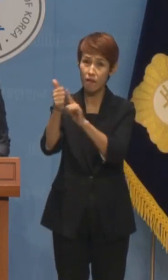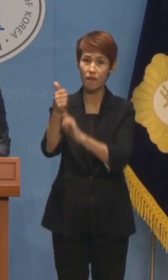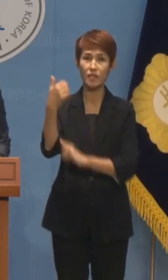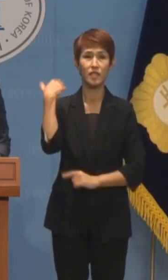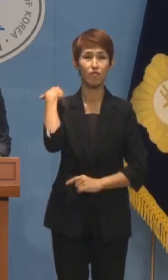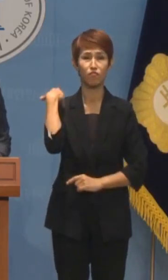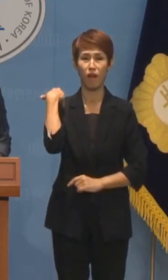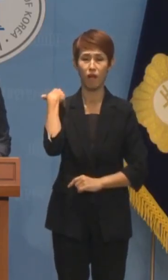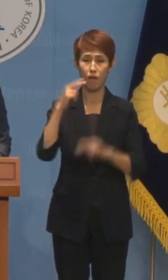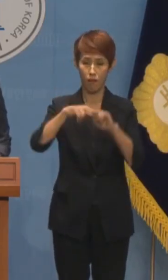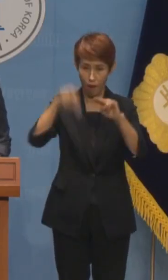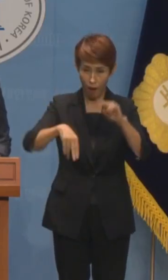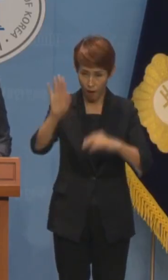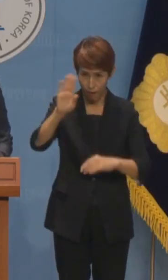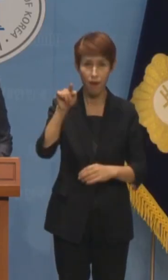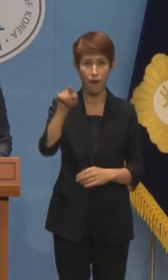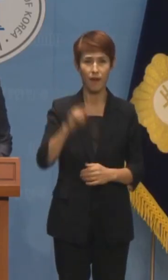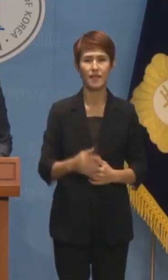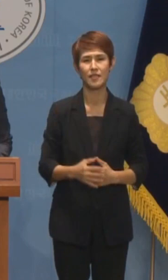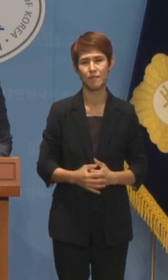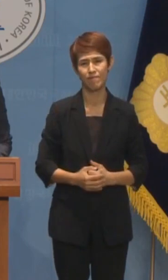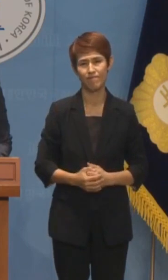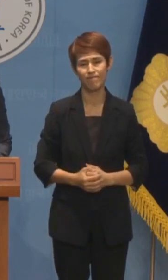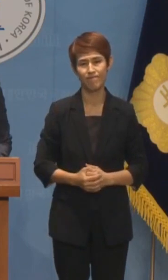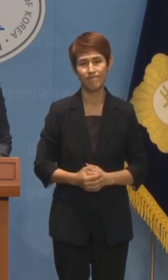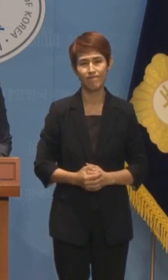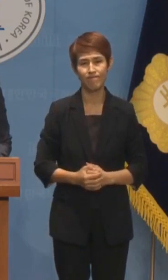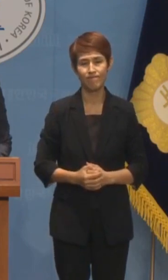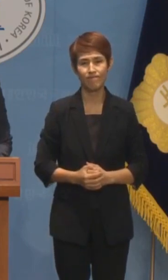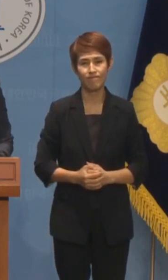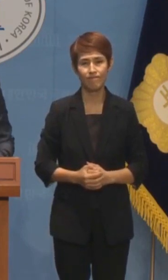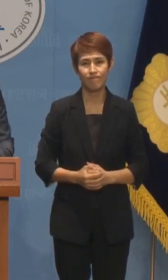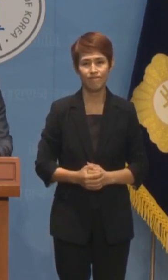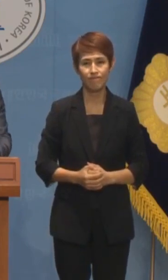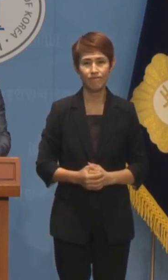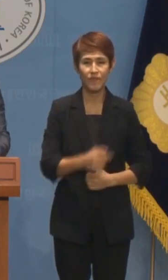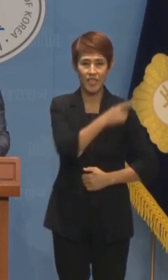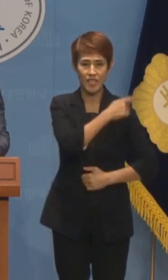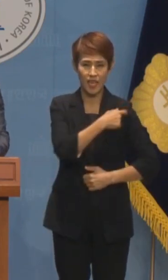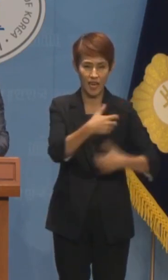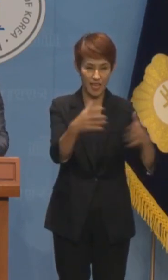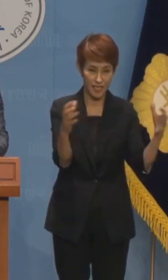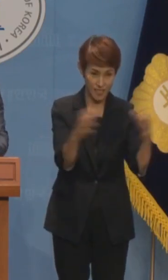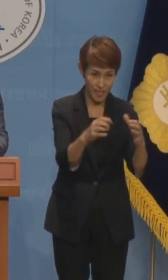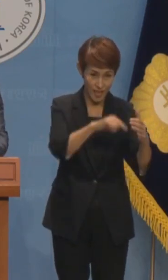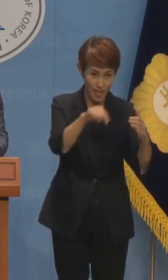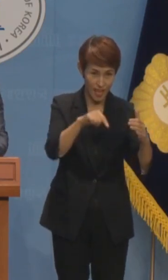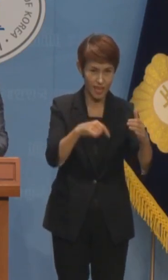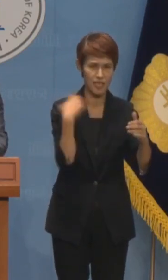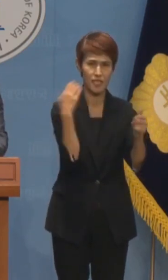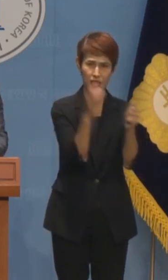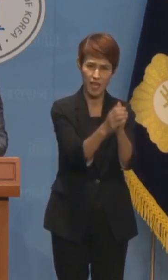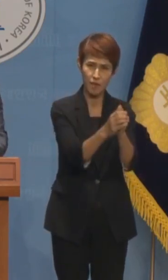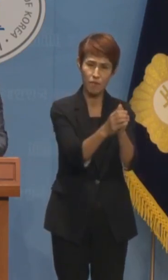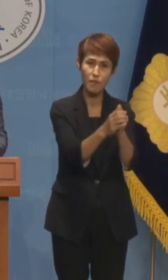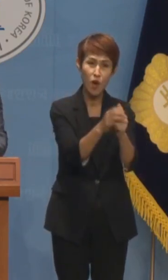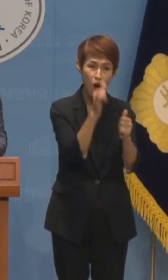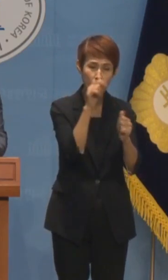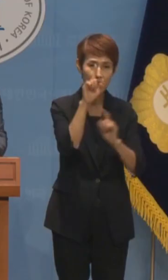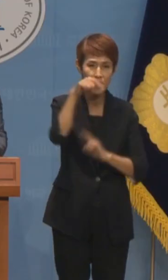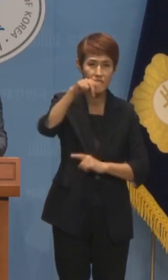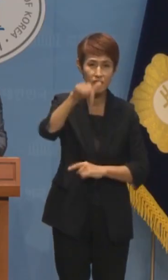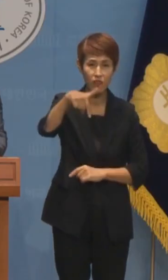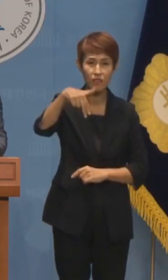책임지는 모습을 안 보였습니다. 하지만 다시 꾸린 이사진의 이 사태의 책임이 큰